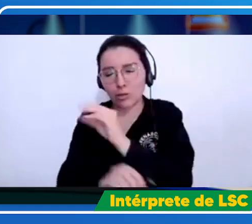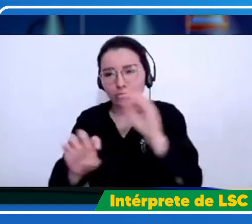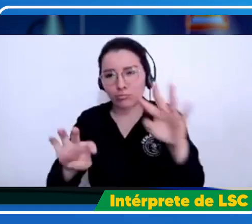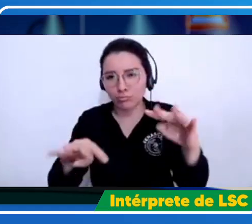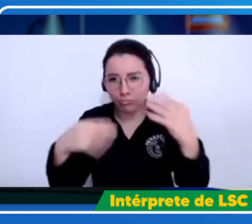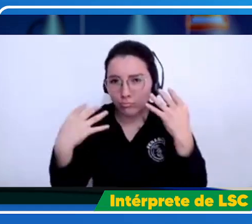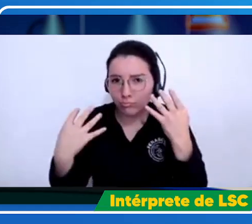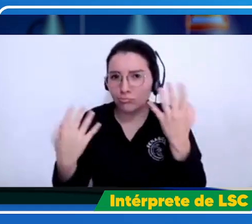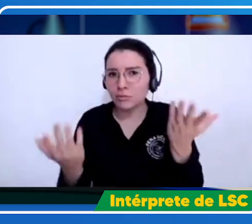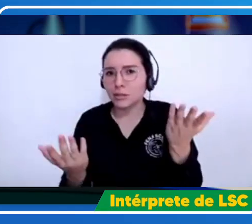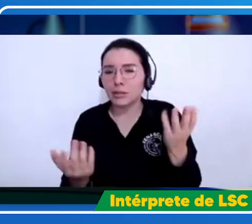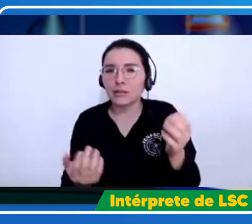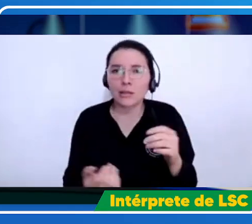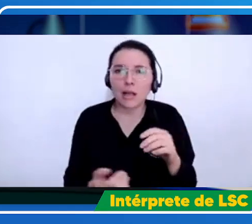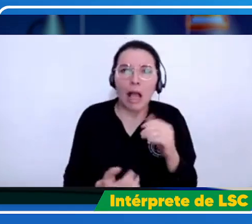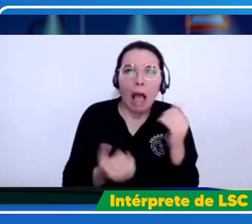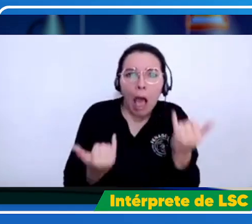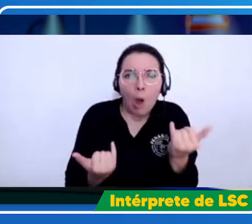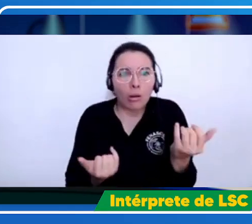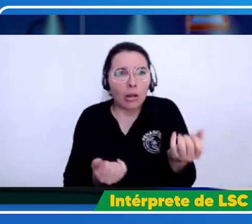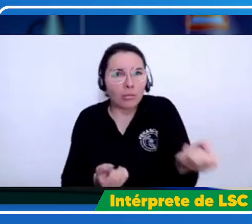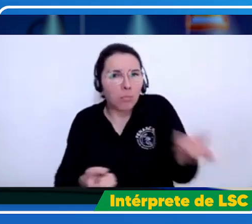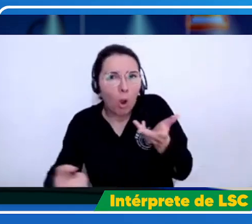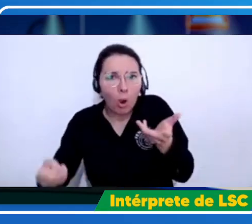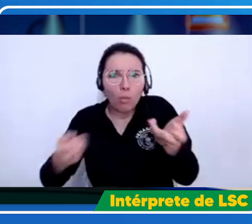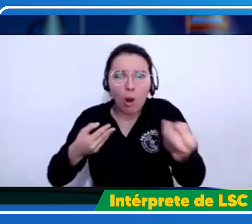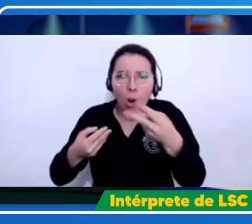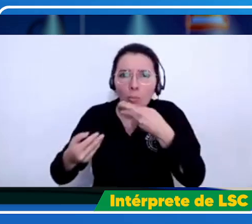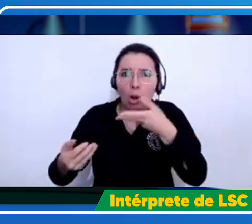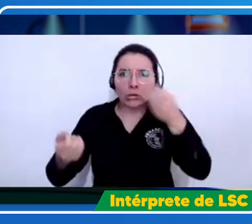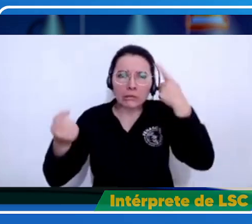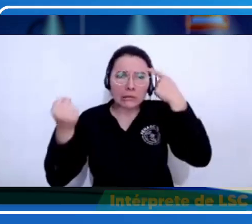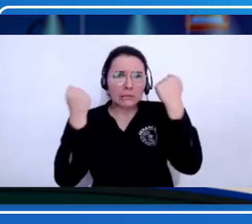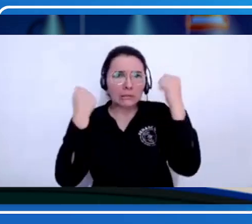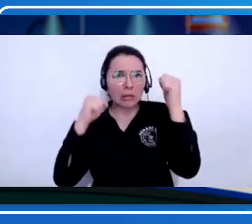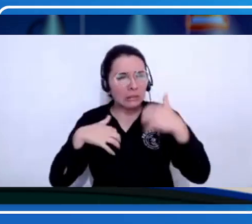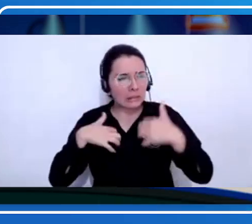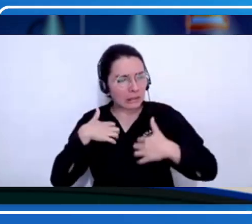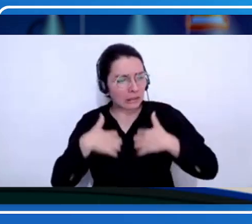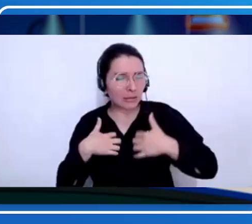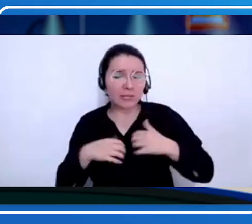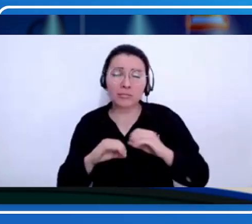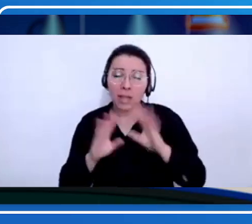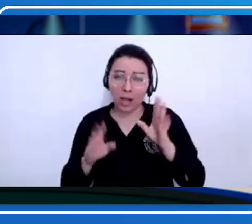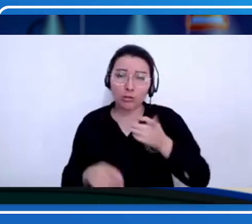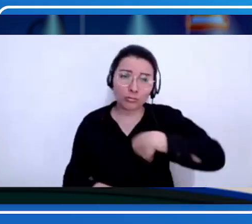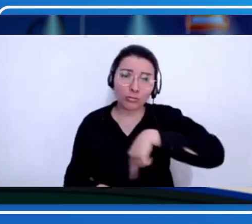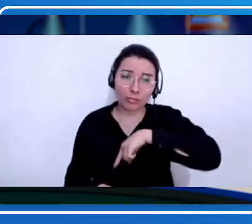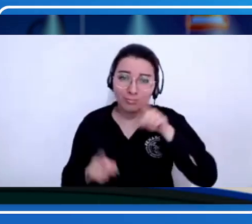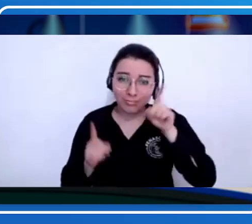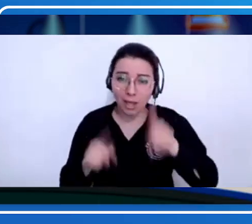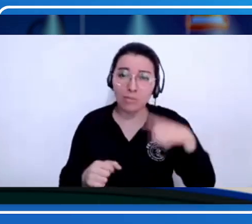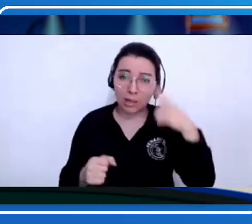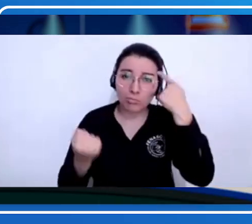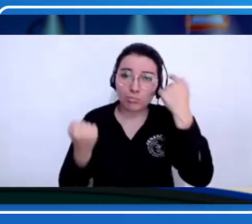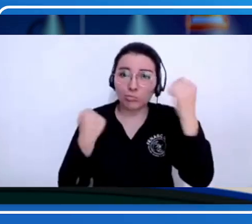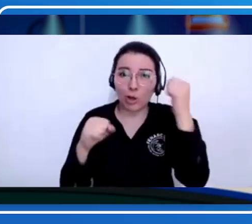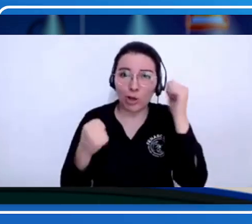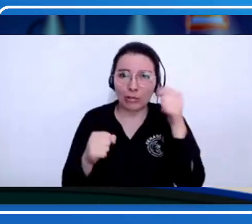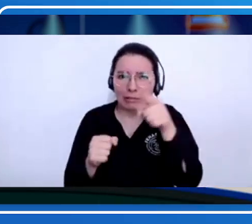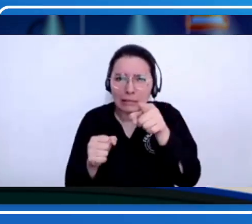que exponen sus preocupaciones, preocupaciones que compartimos, por supuesto, preocupaciones que